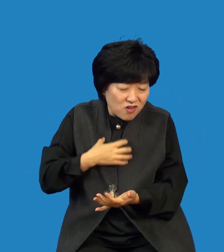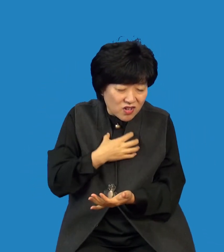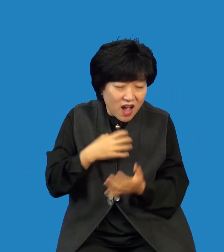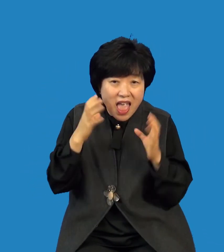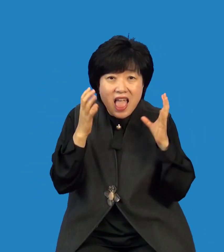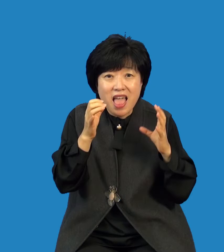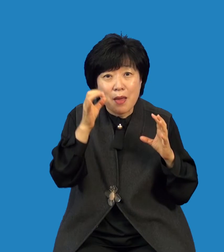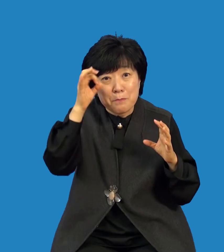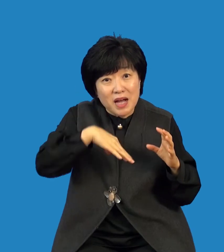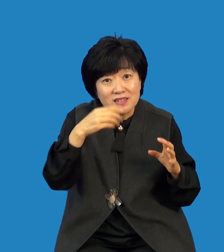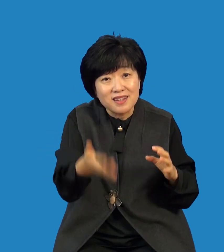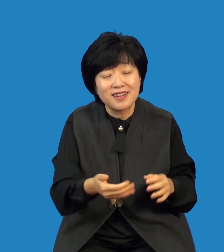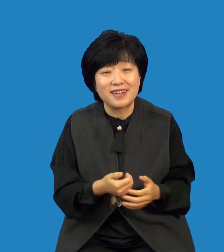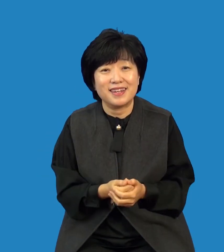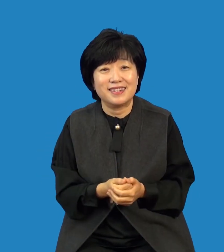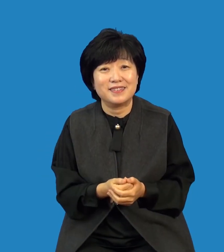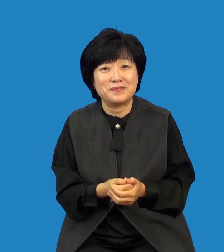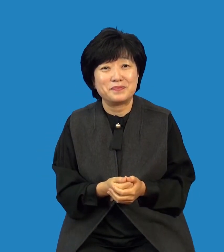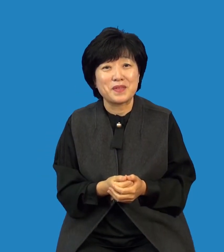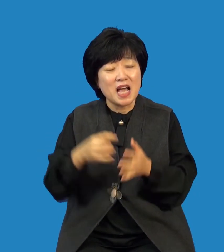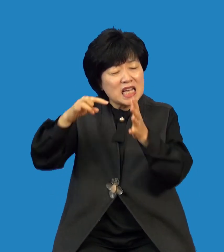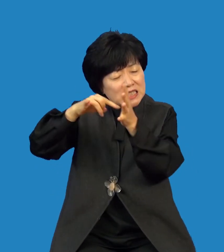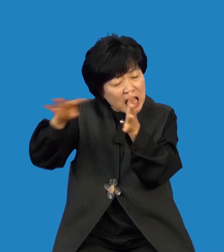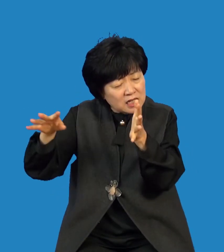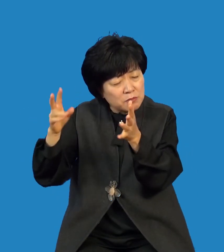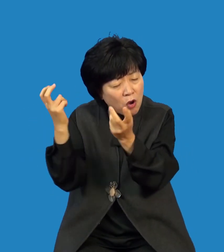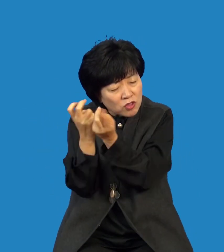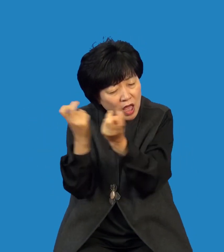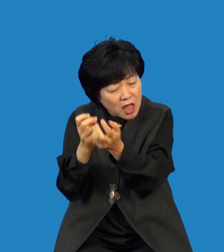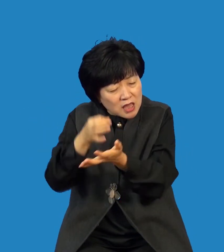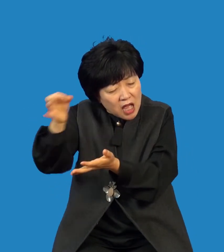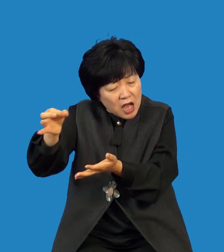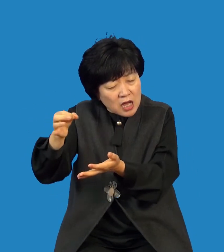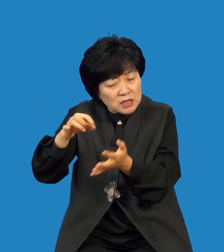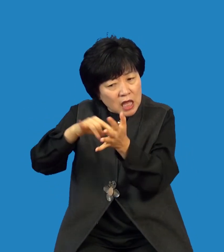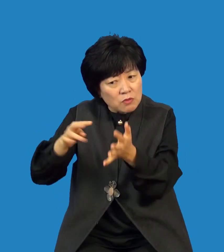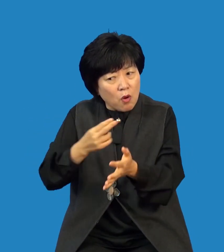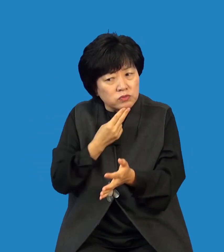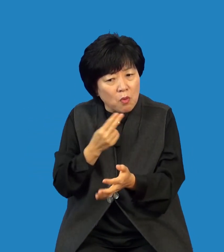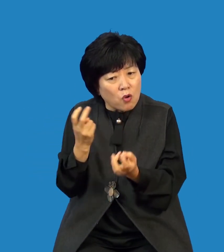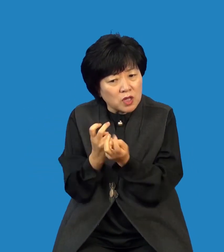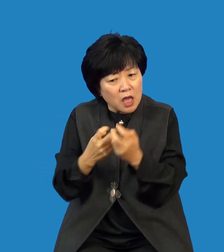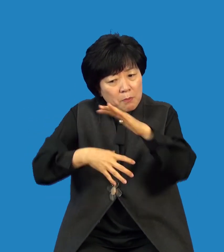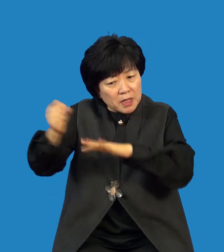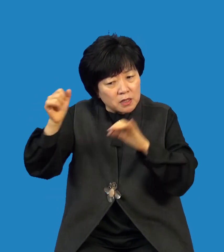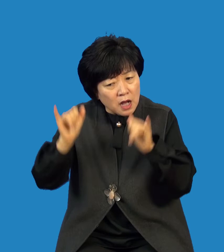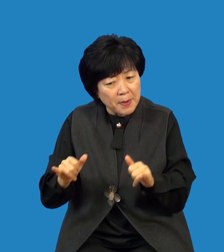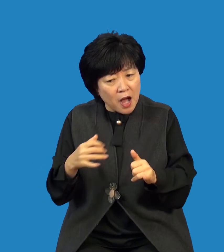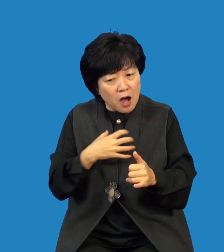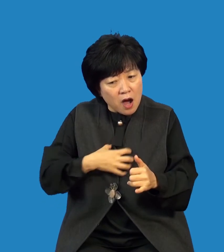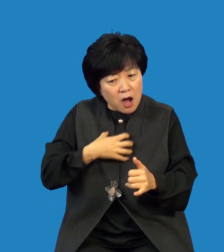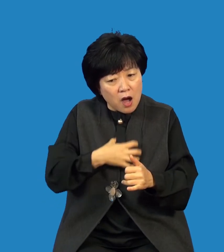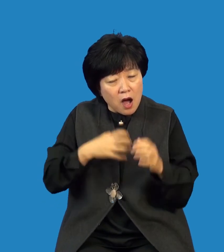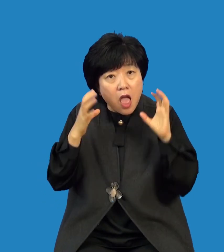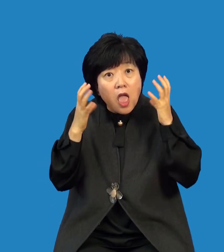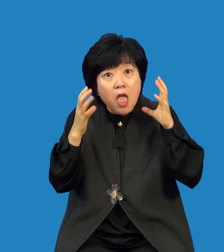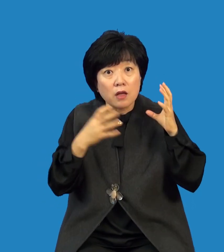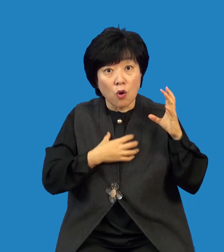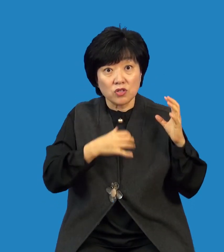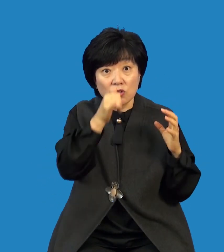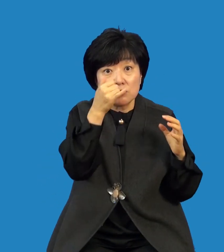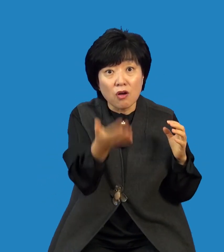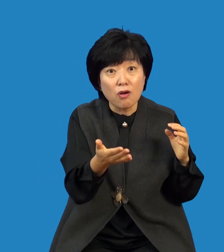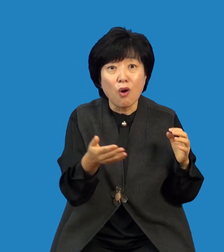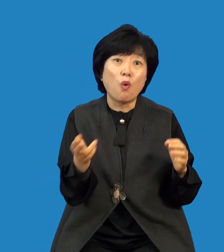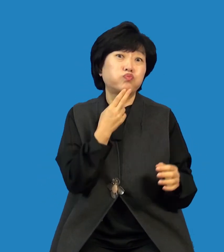걱정하고, 이게 세금 정산해야 되는데 이거 어떻게 정산하지, 이런 거 보신 적 있으세요? 아니, 어린 아이들은 그걸 걱정하지 않습니다. 왜?